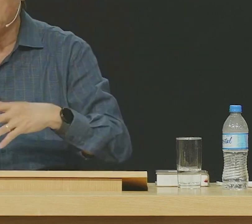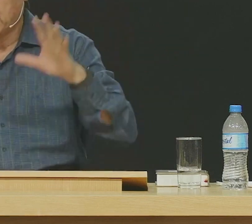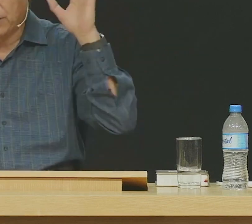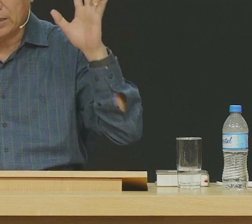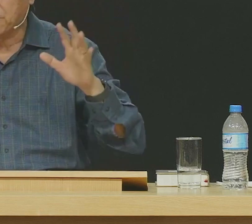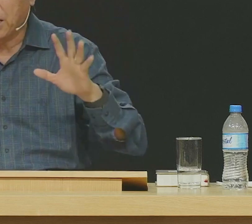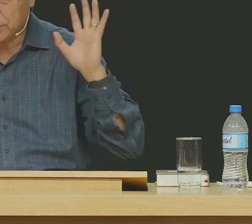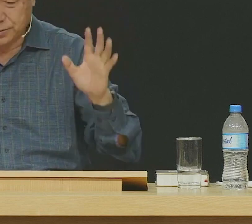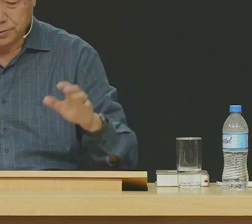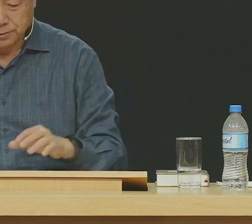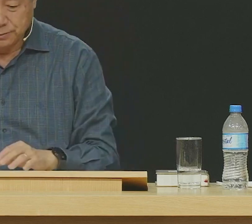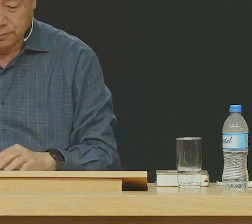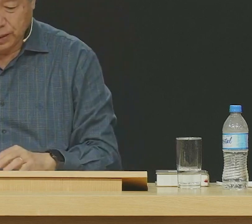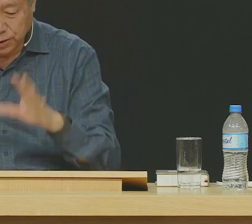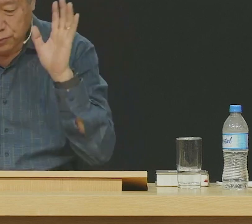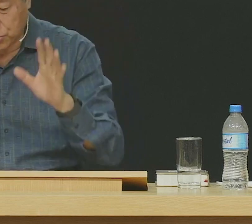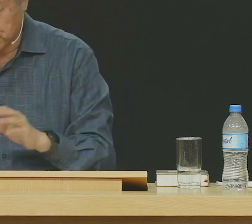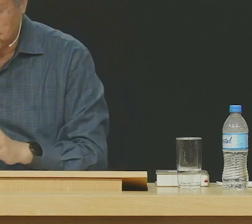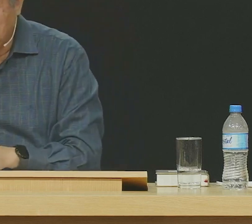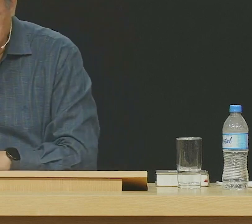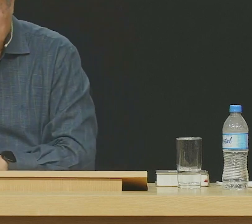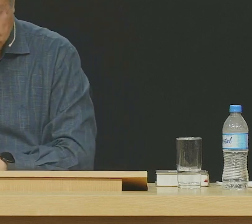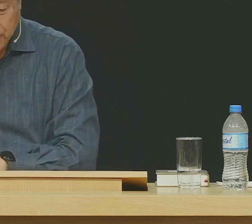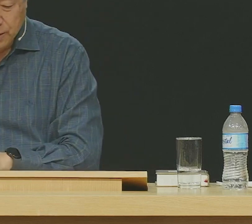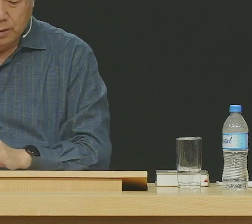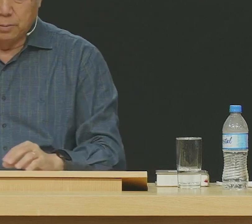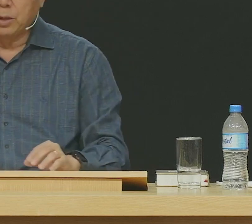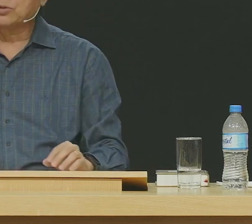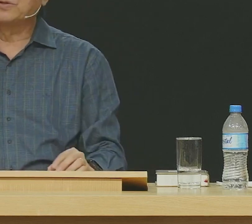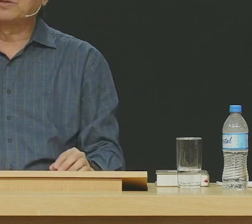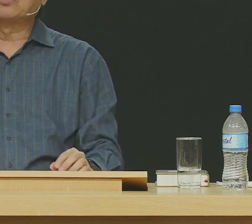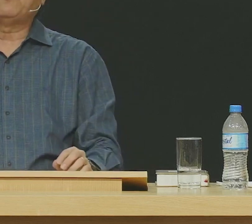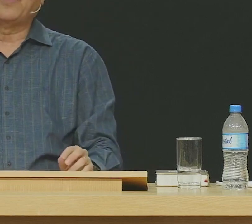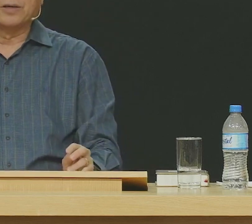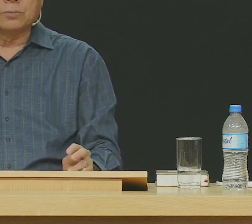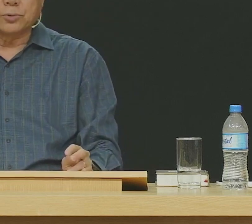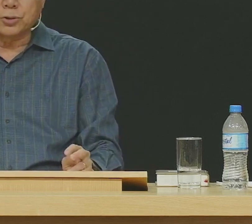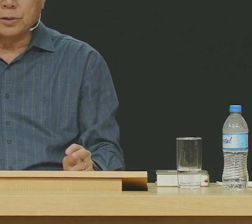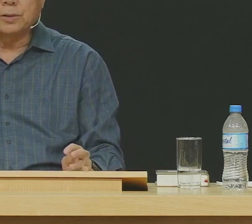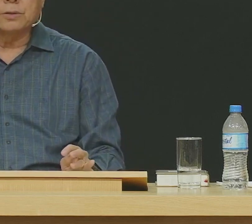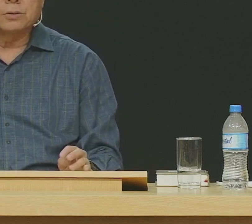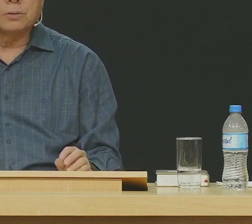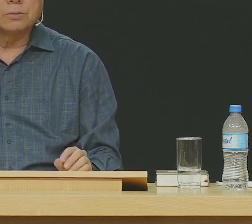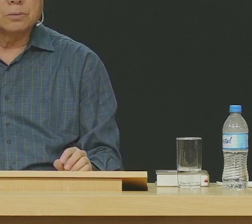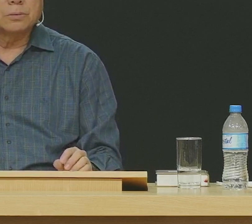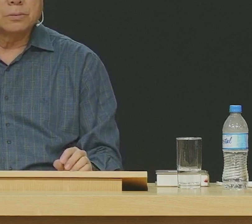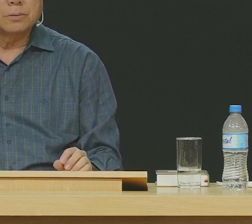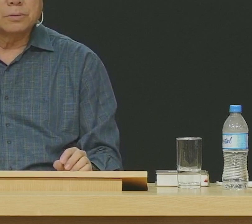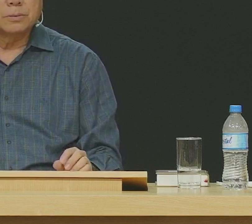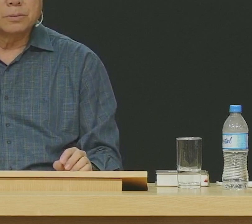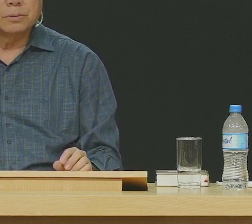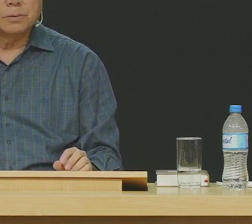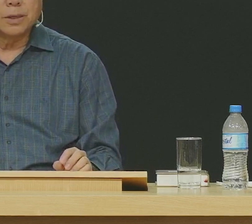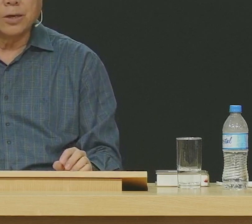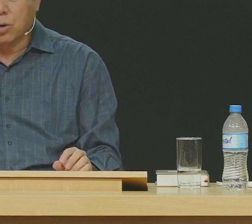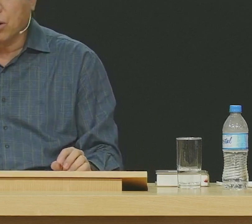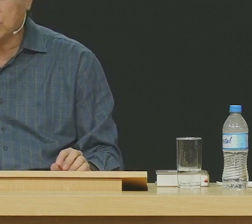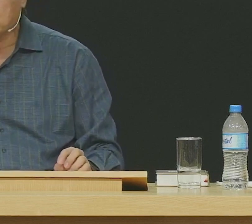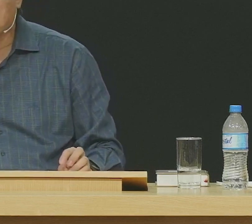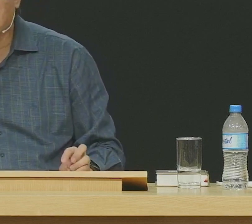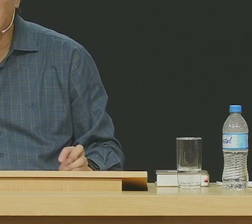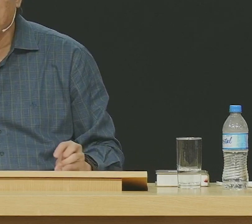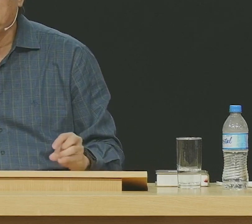senão vou falar demais, falar livro todo, né? Irmãos, então já falamos que